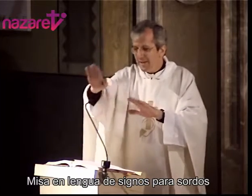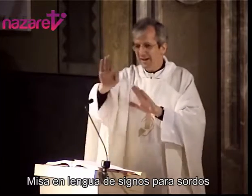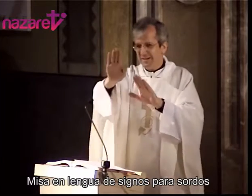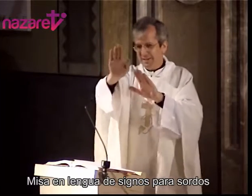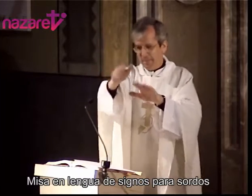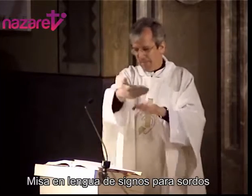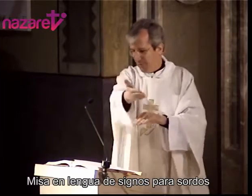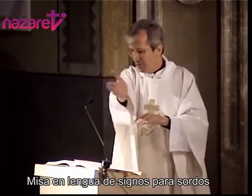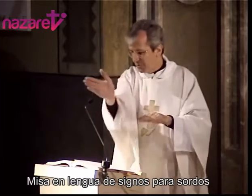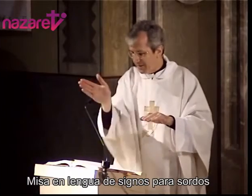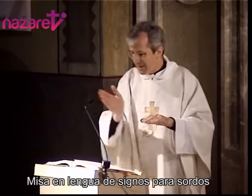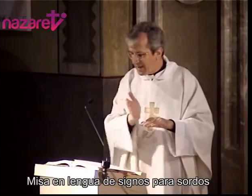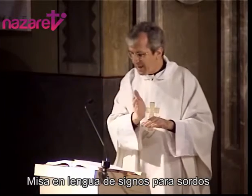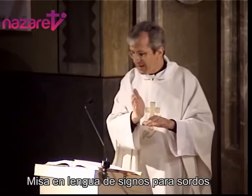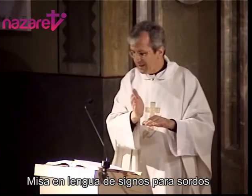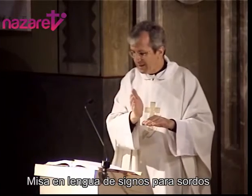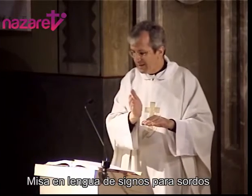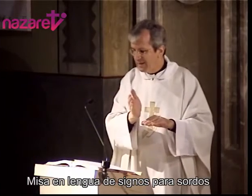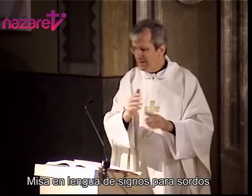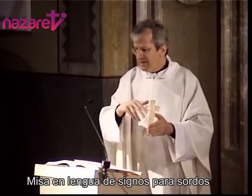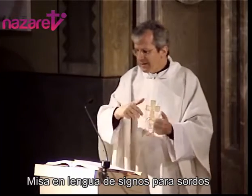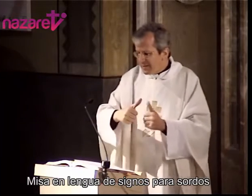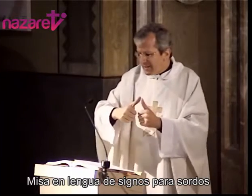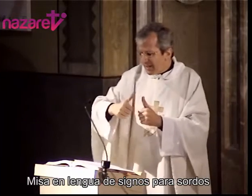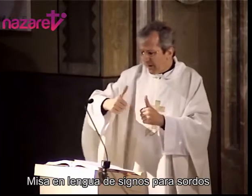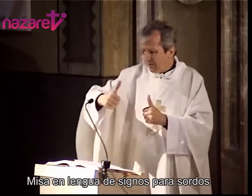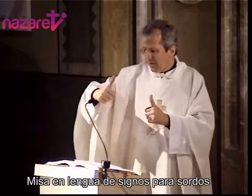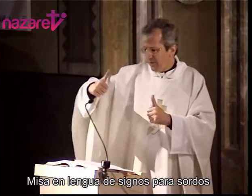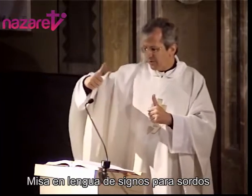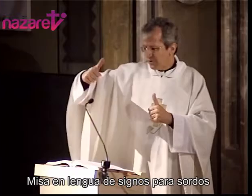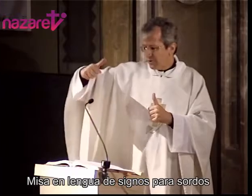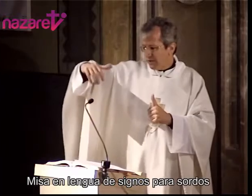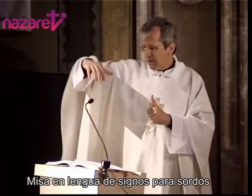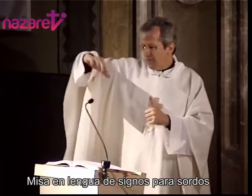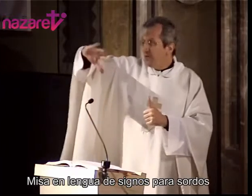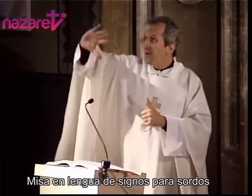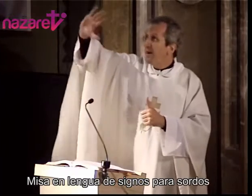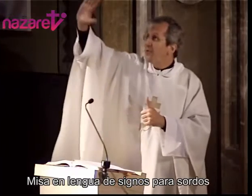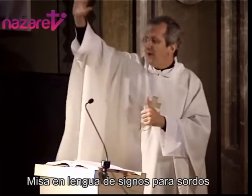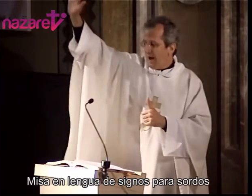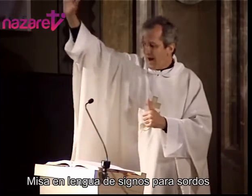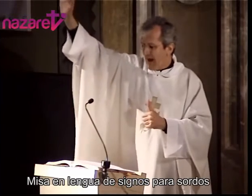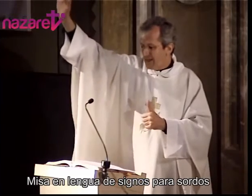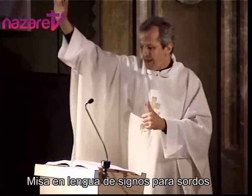Mientras los bendecía, se separó de ellos y fue llevado hacia el